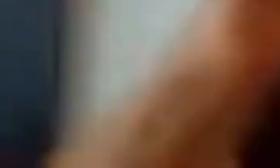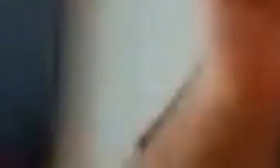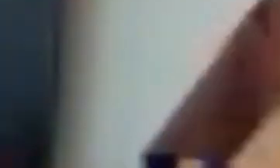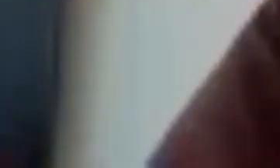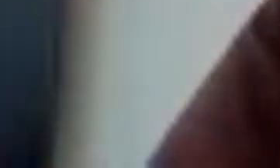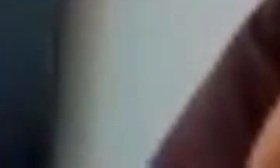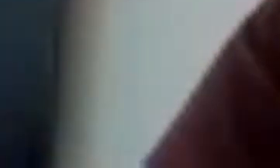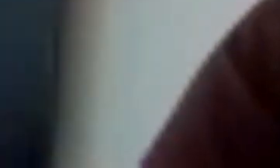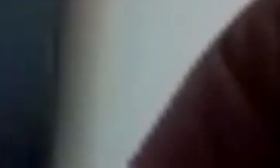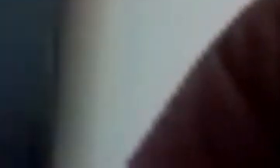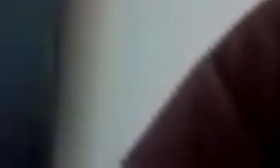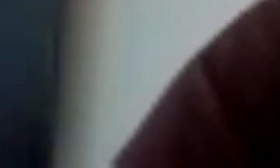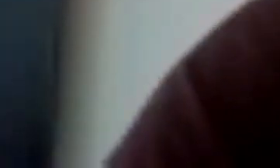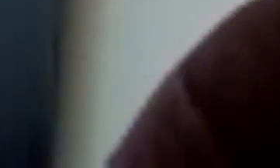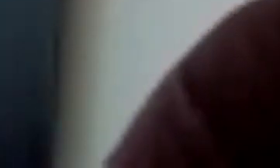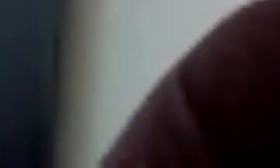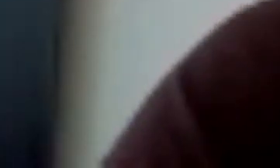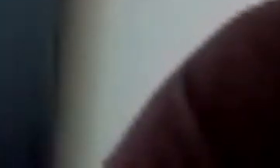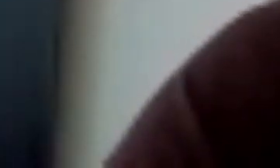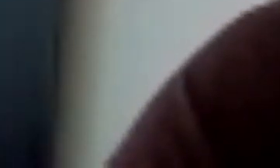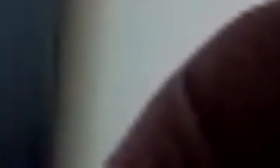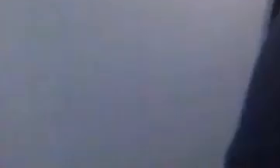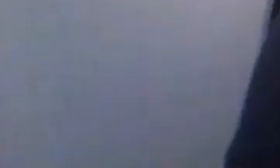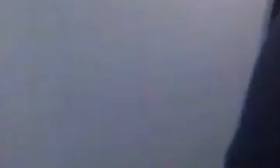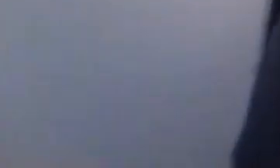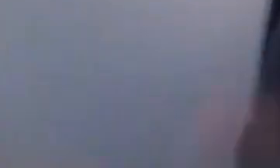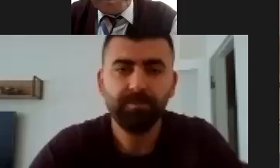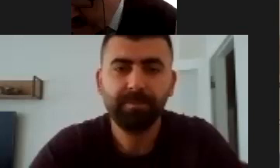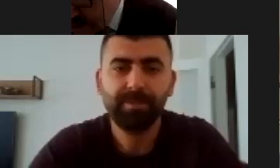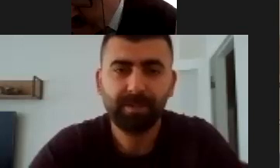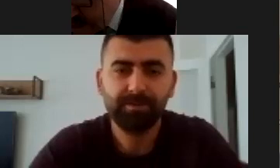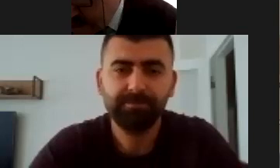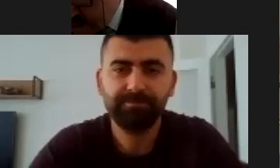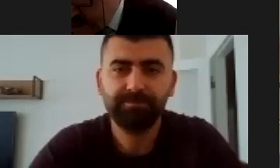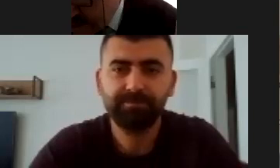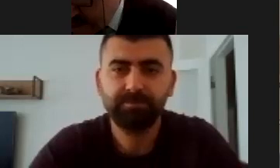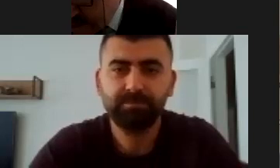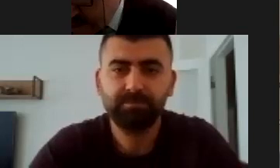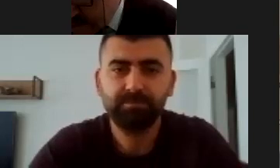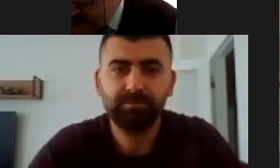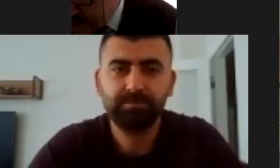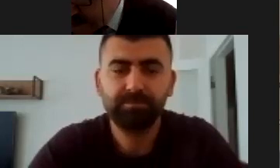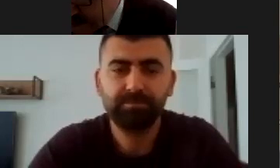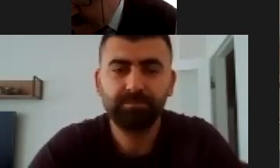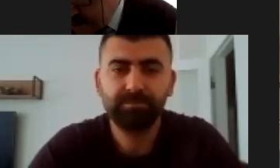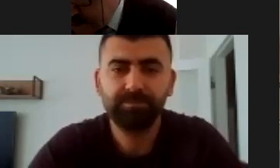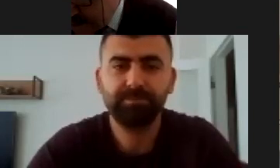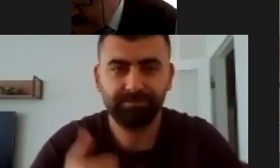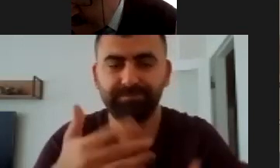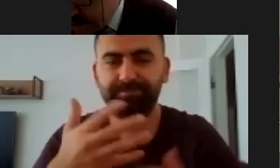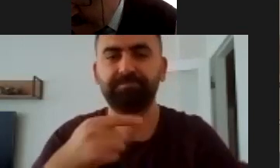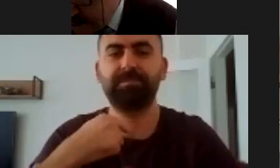Aslında engelliler haftası değil de 365 gün bizim hatırlanmamız gerekiyor.